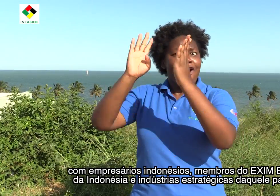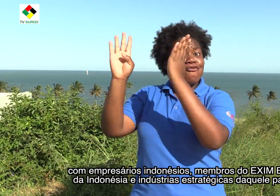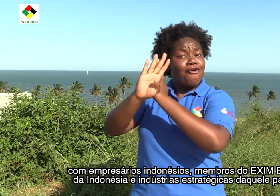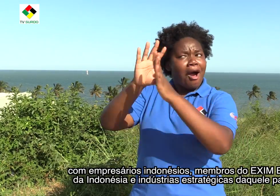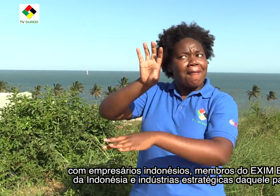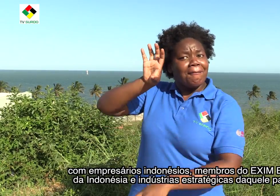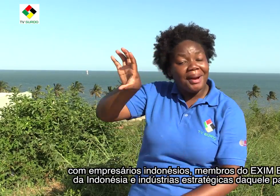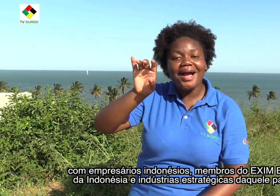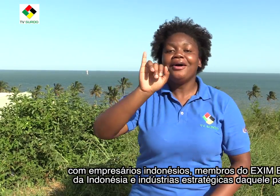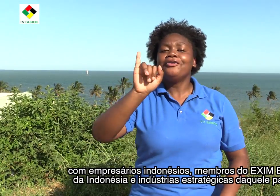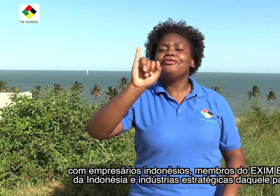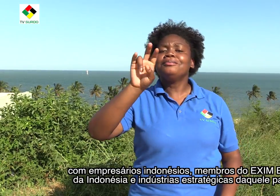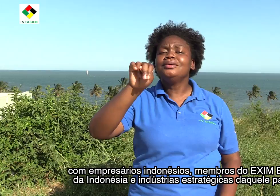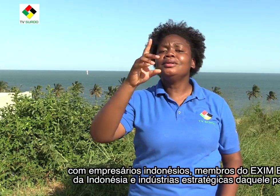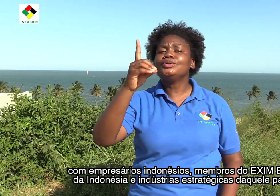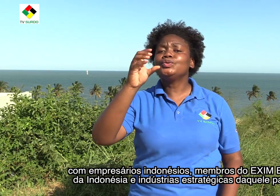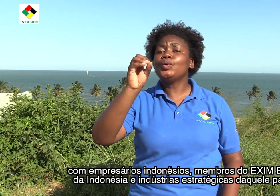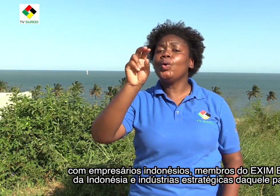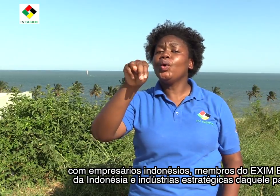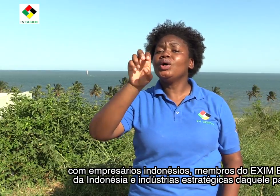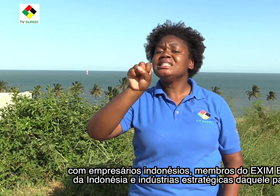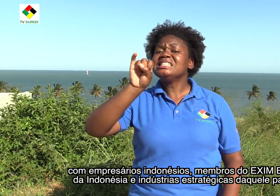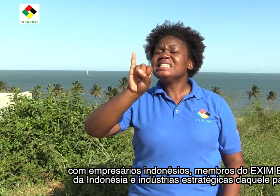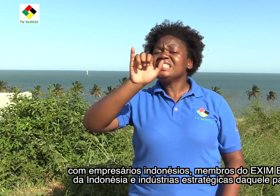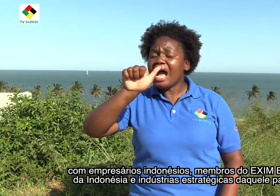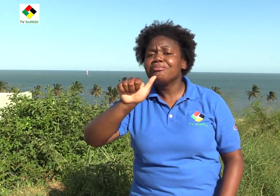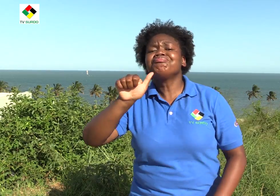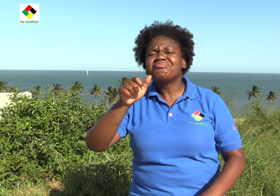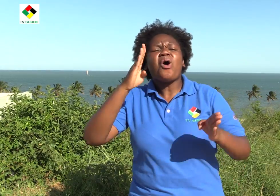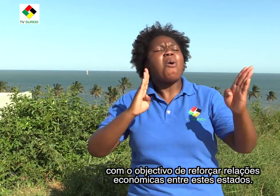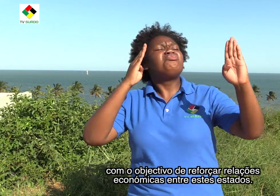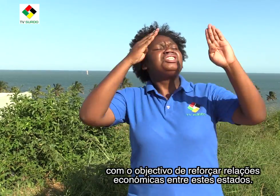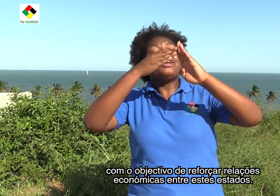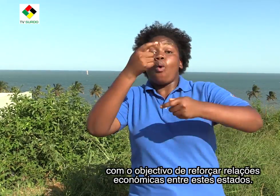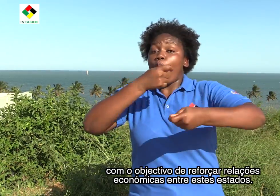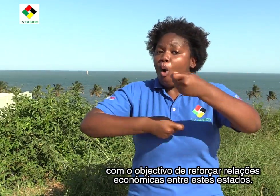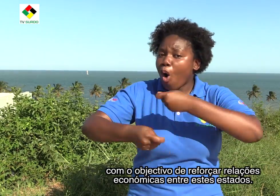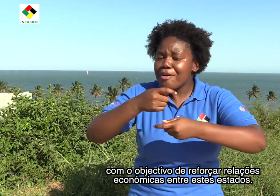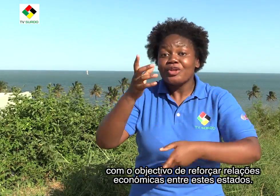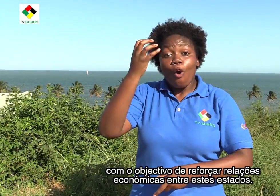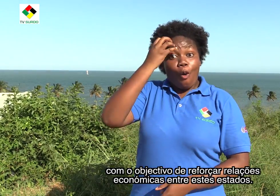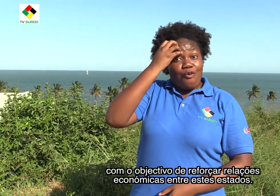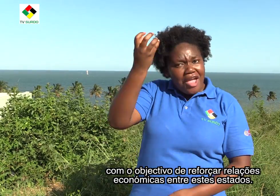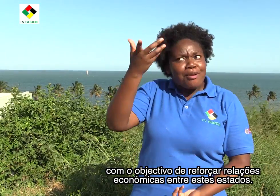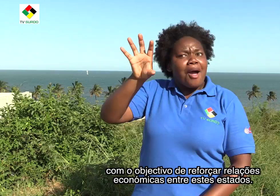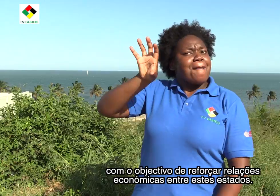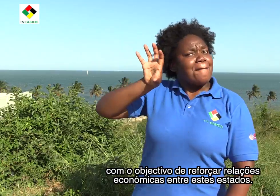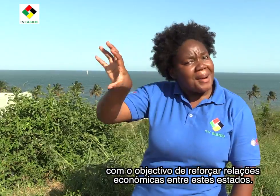Exim Bank da Indonésia e indústrias estratégicas daquele país, com o objetivo de reforçar relações econômicas entre estes